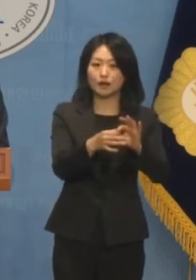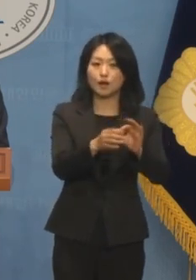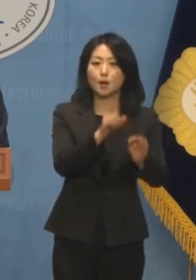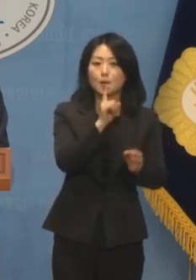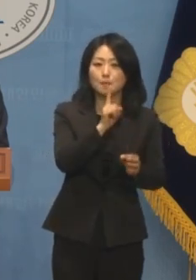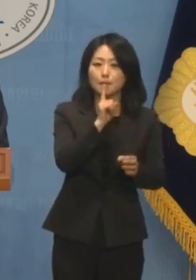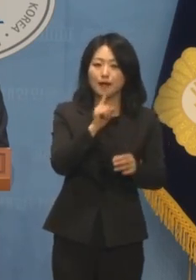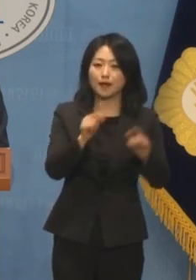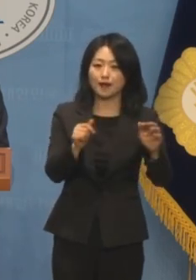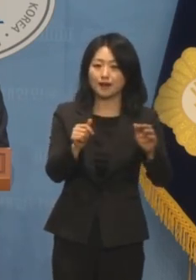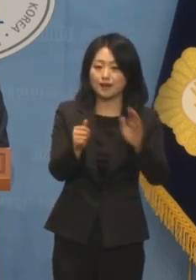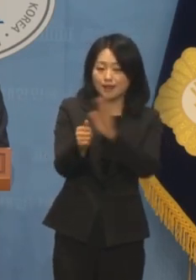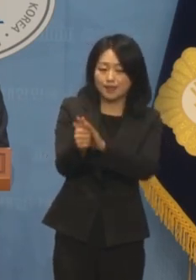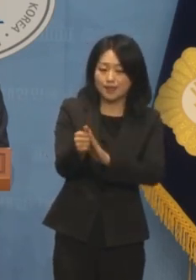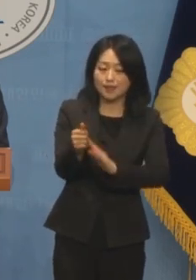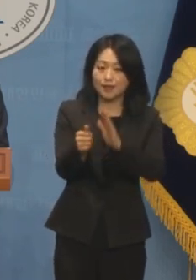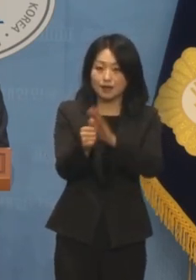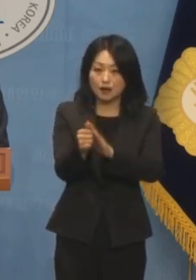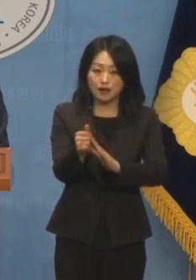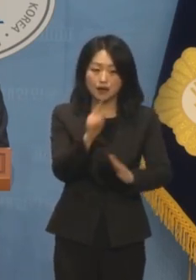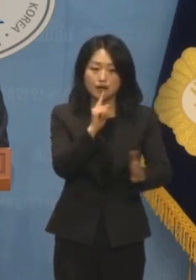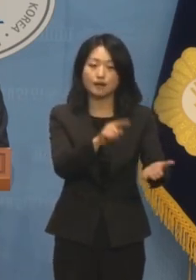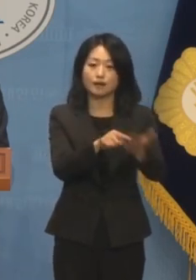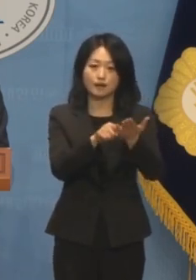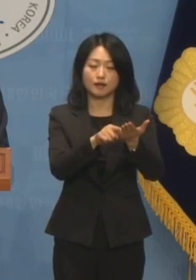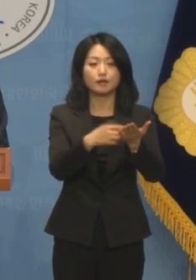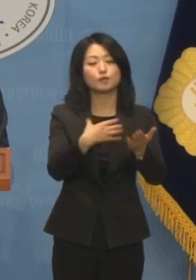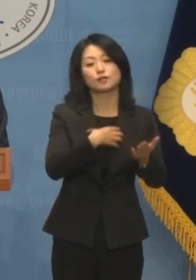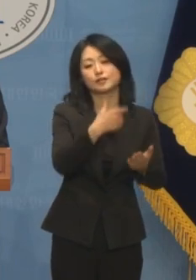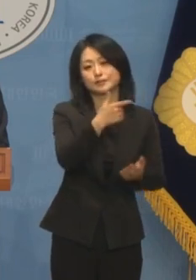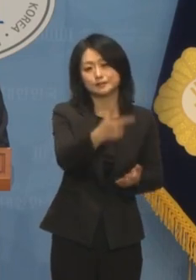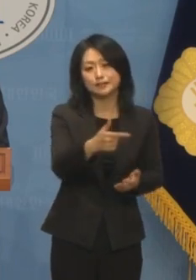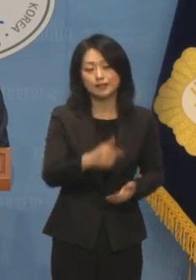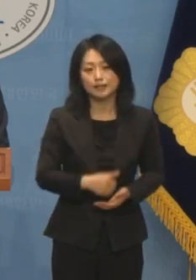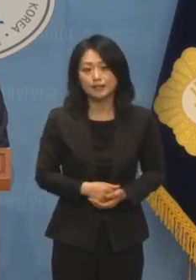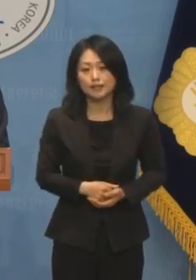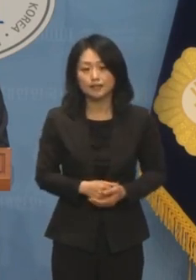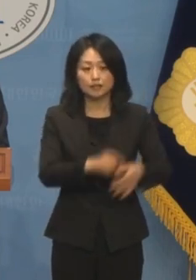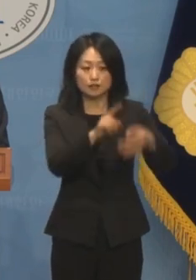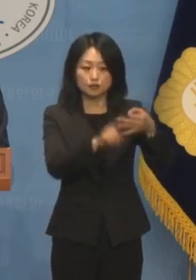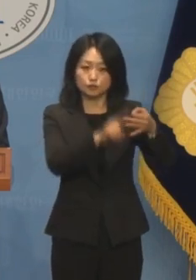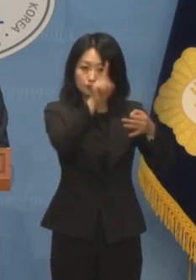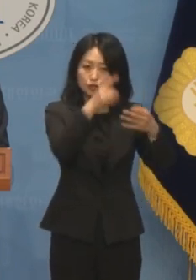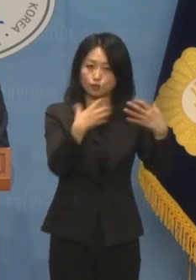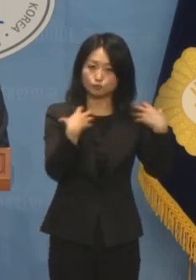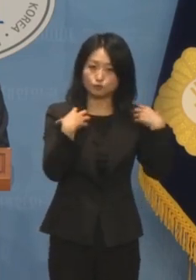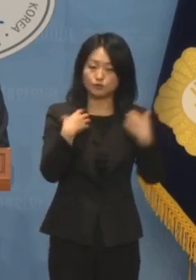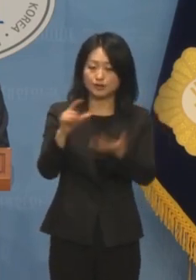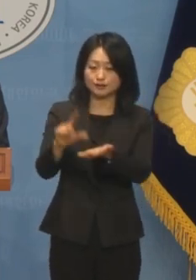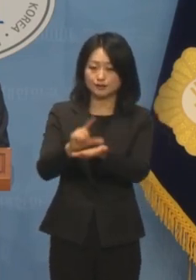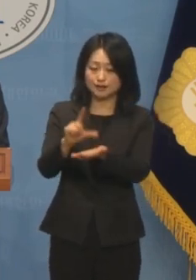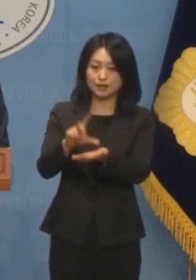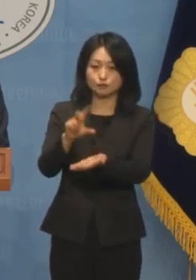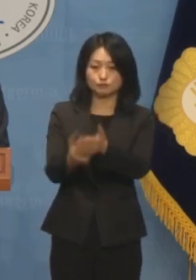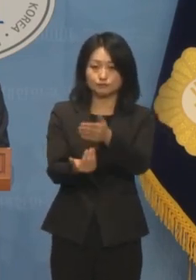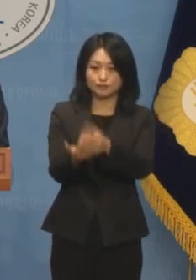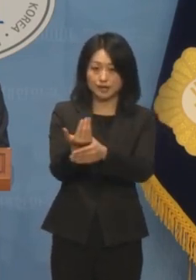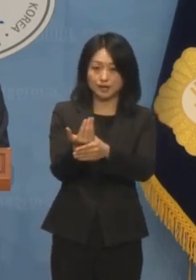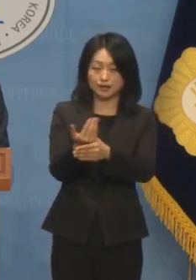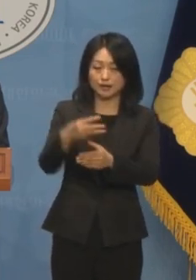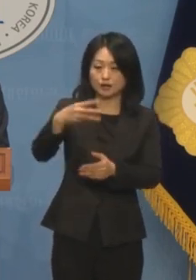만들어주려는 것 아닌지 의구심을 지울 수 없습니다. 윤석열 정부는 라인 사태를